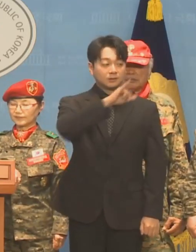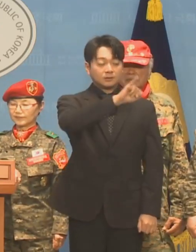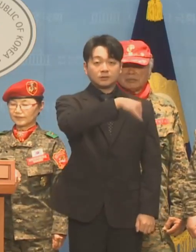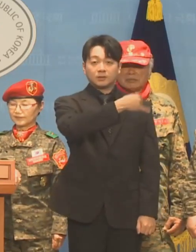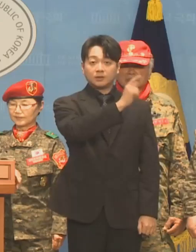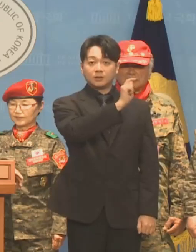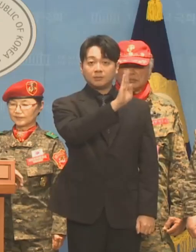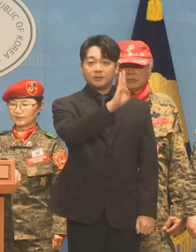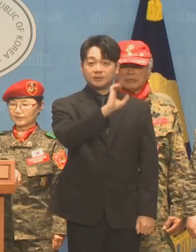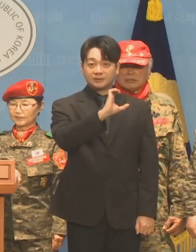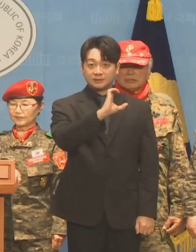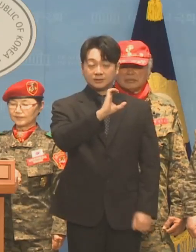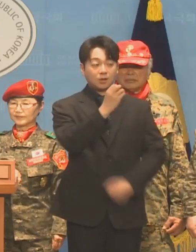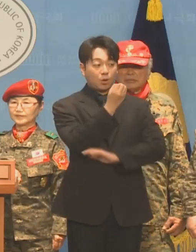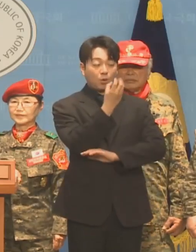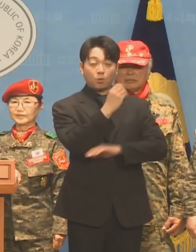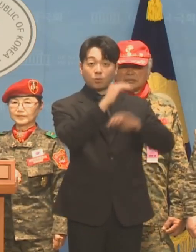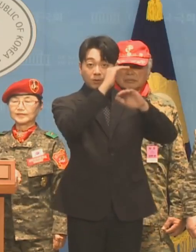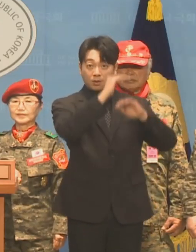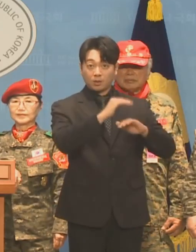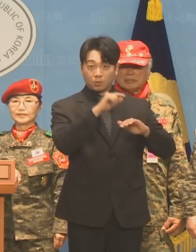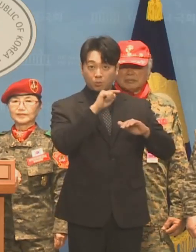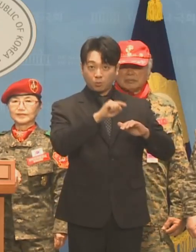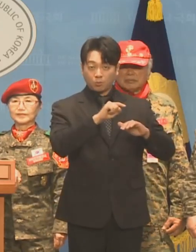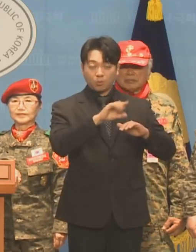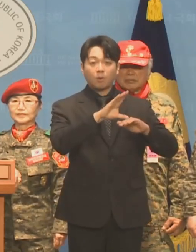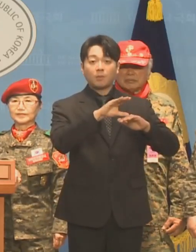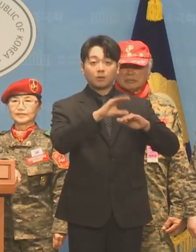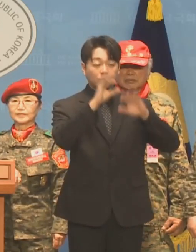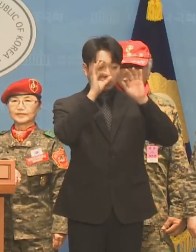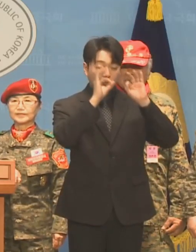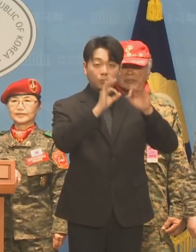JTBC 방송에서